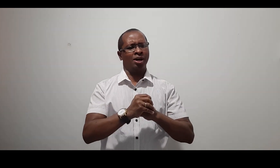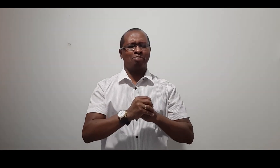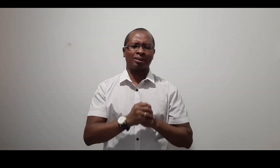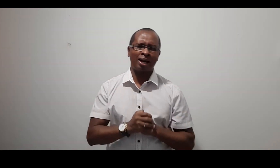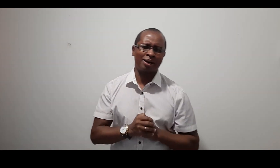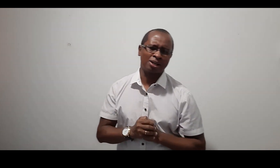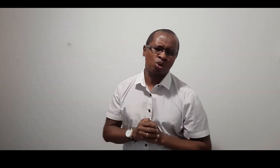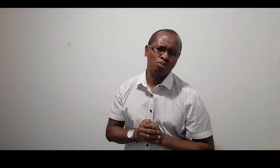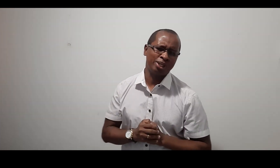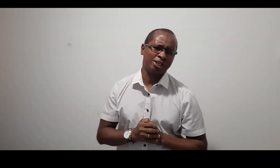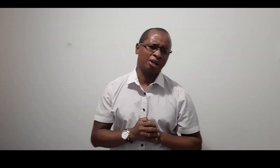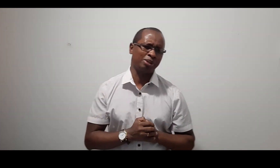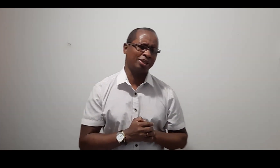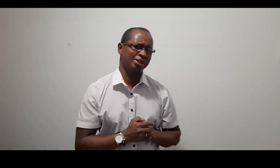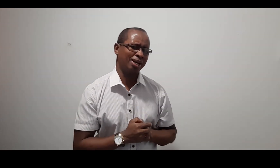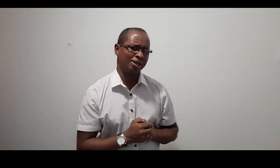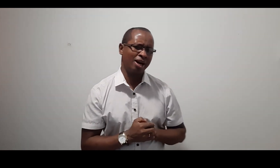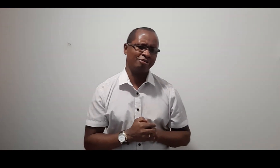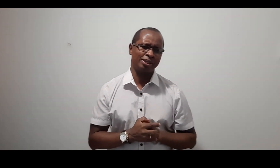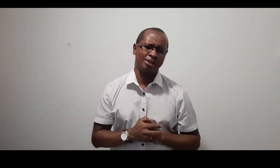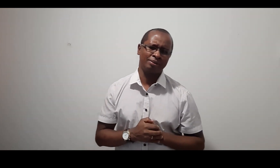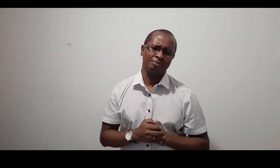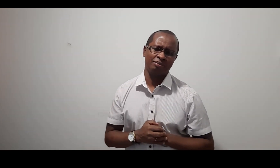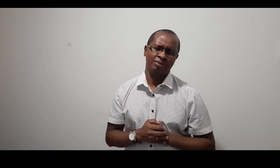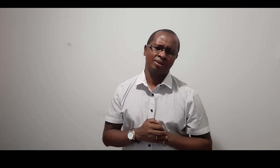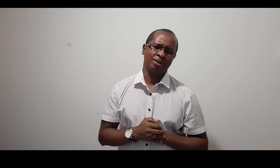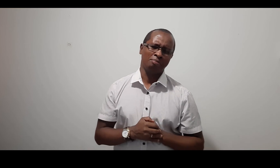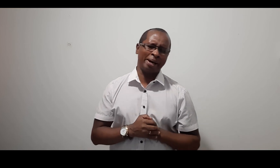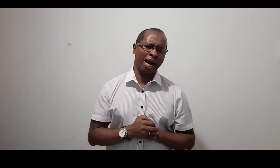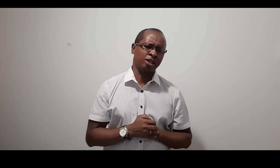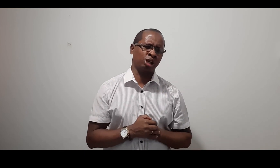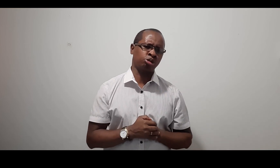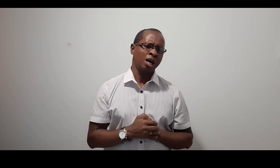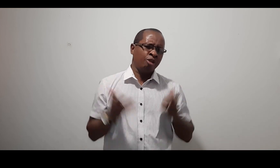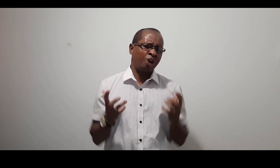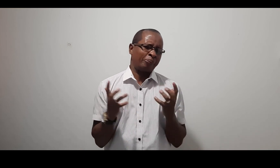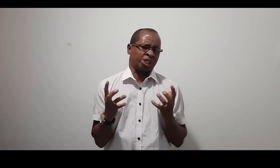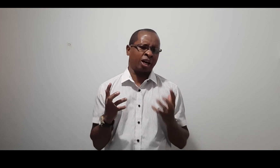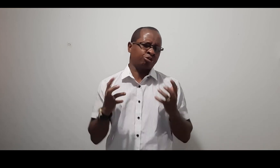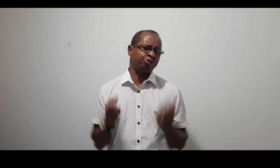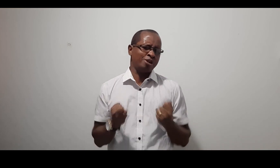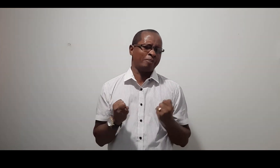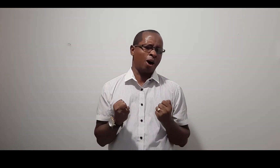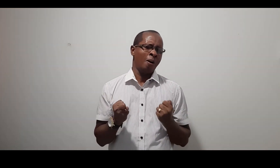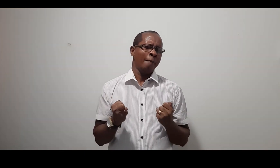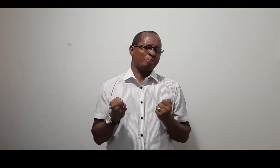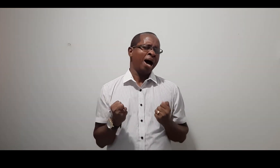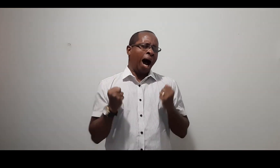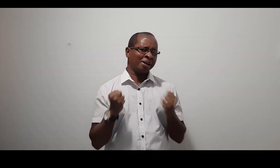mba takatra ony asarobidiny zany riavana. Manaiky Jesosy hifampizara ny fony aminao mba